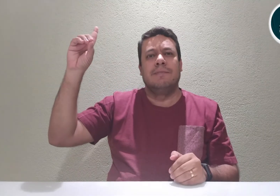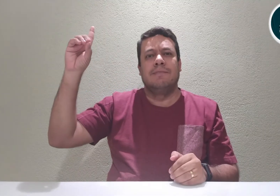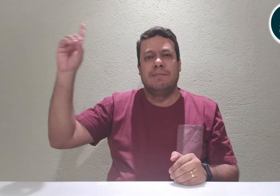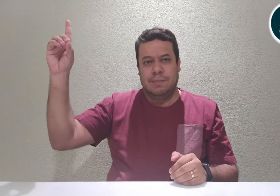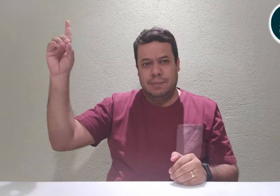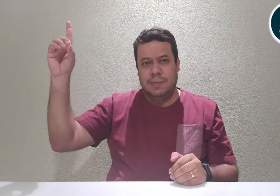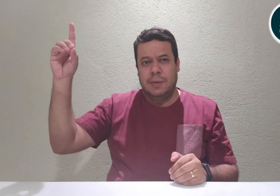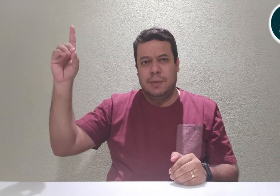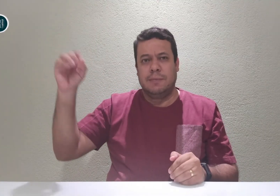de Deus.